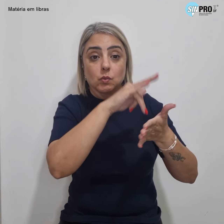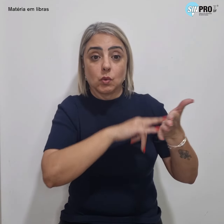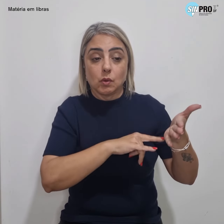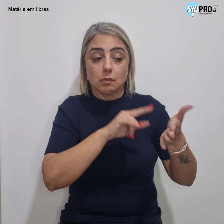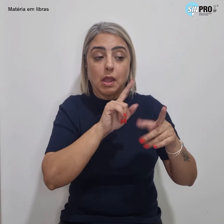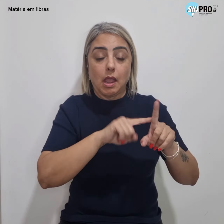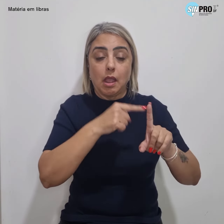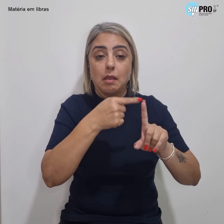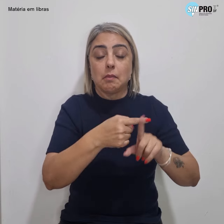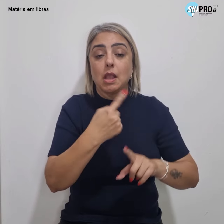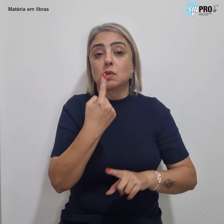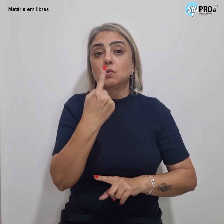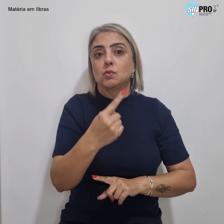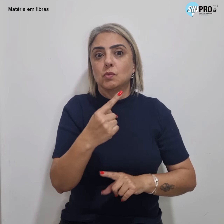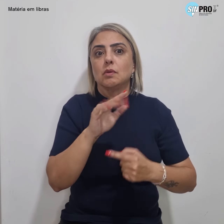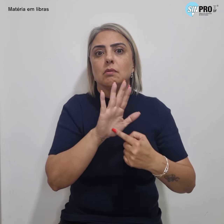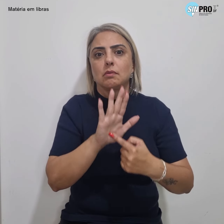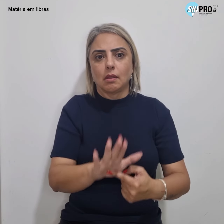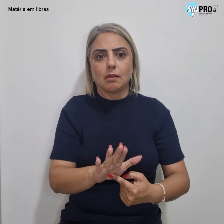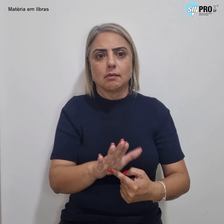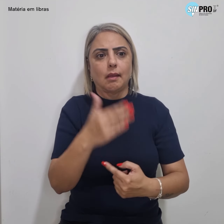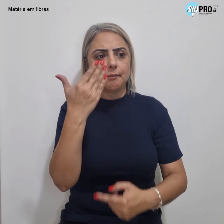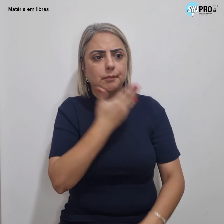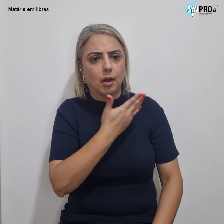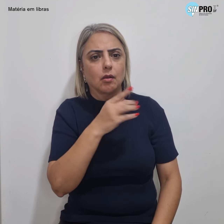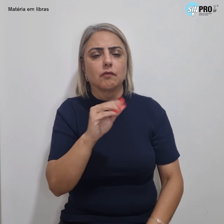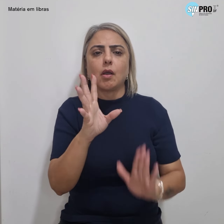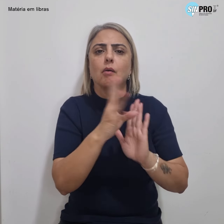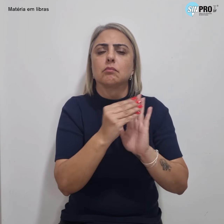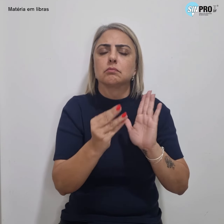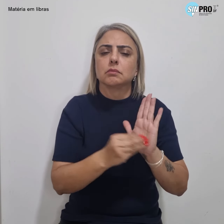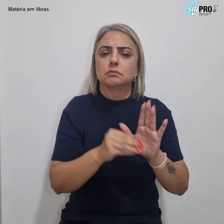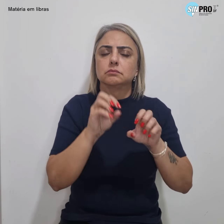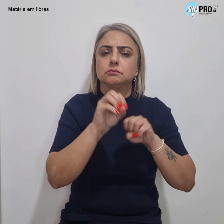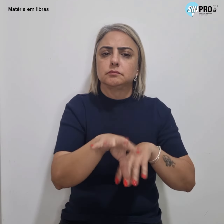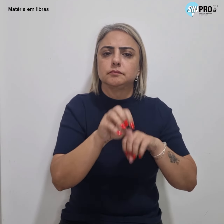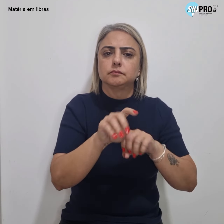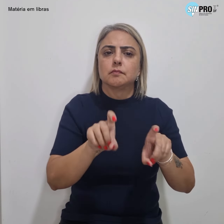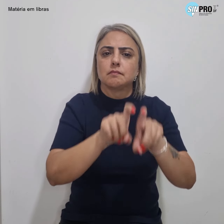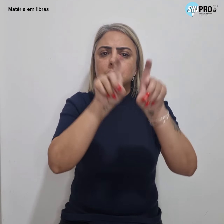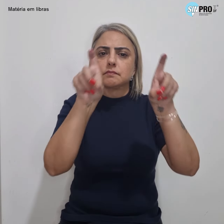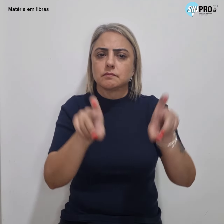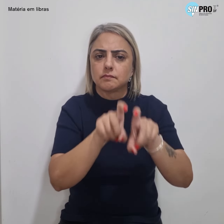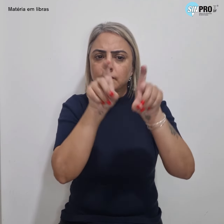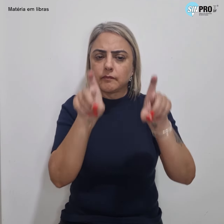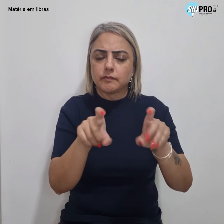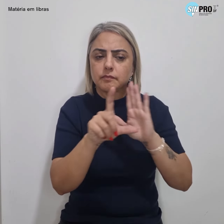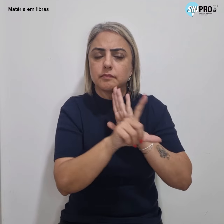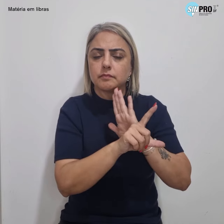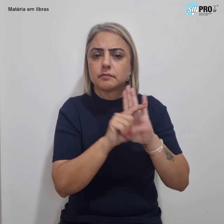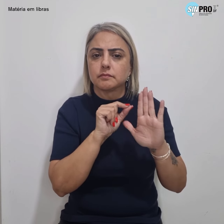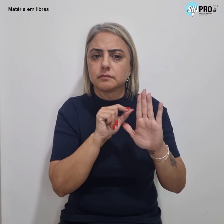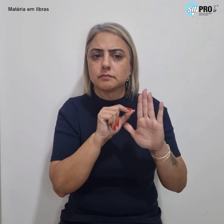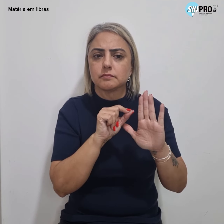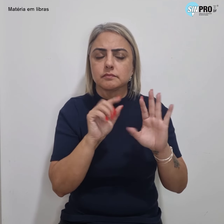mais um que põe em xeque o modelo educacional digital e destaca que a tecnologia